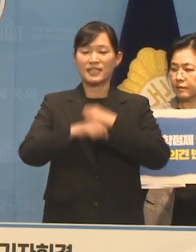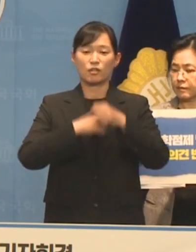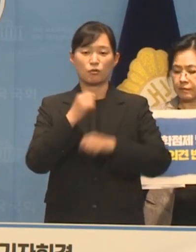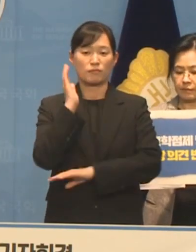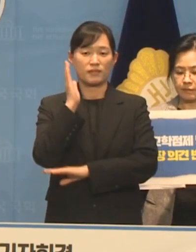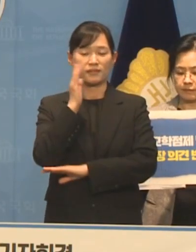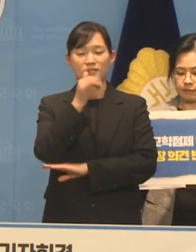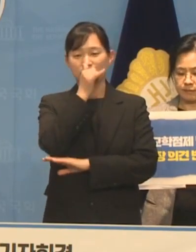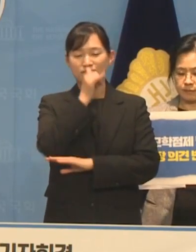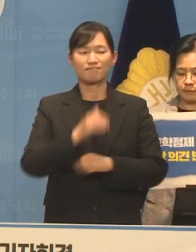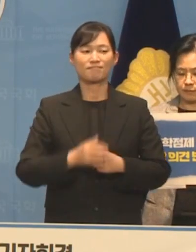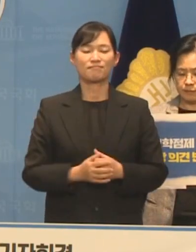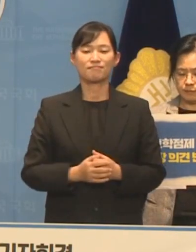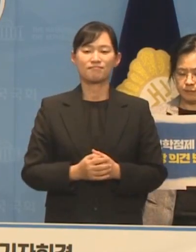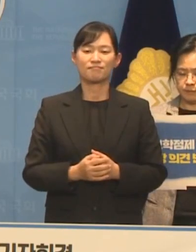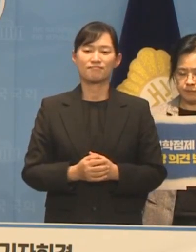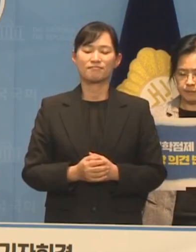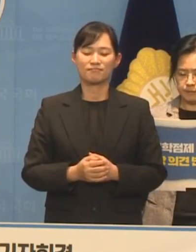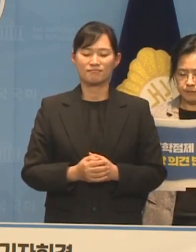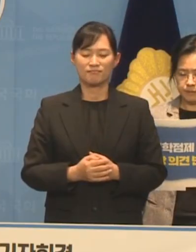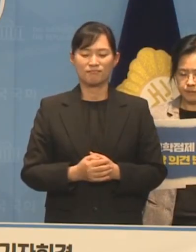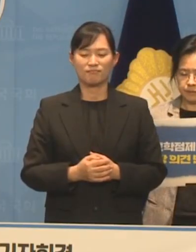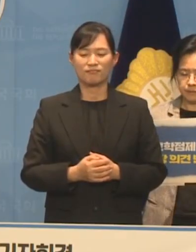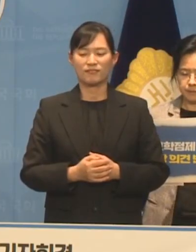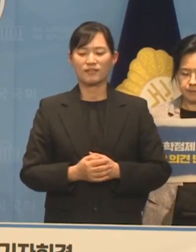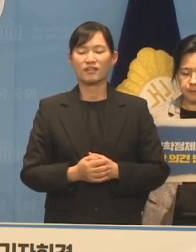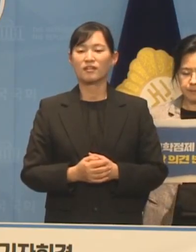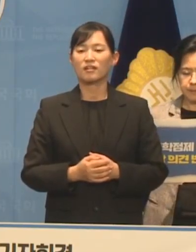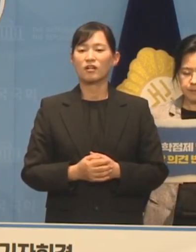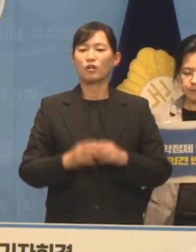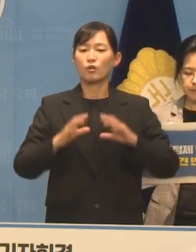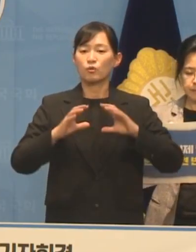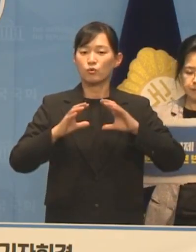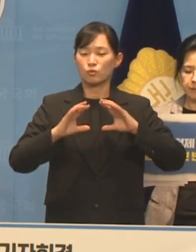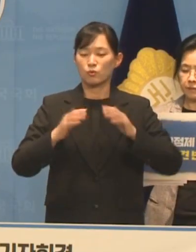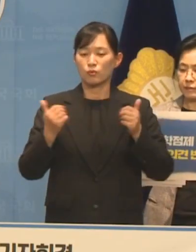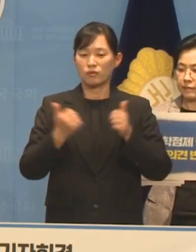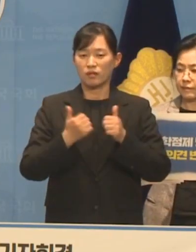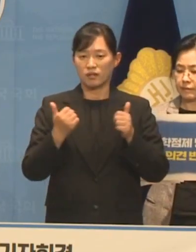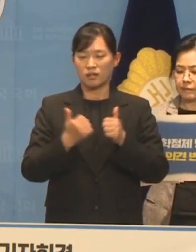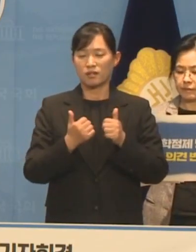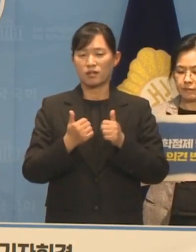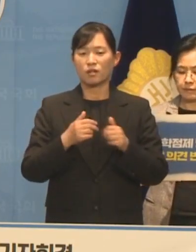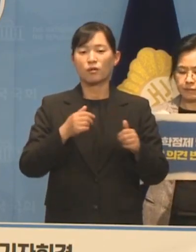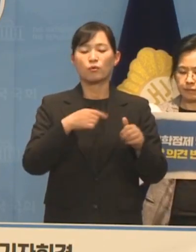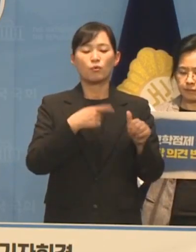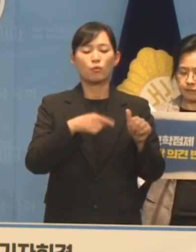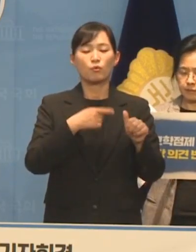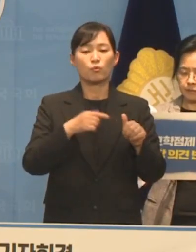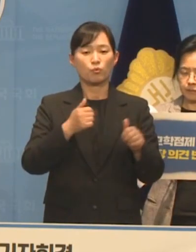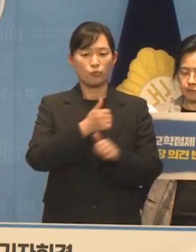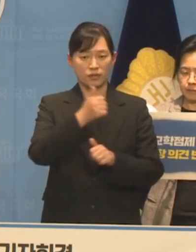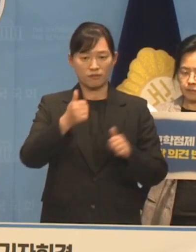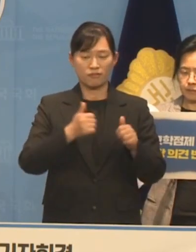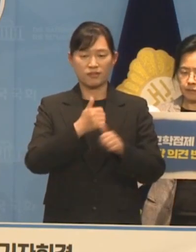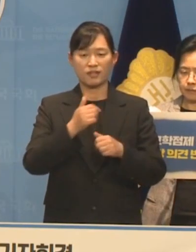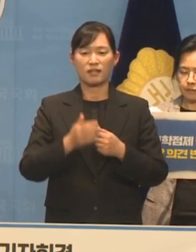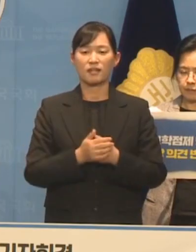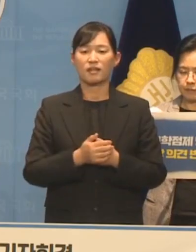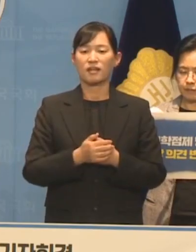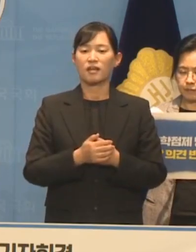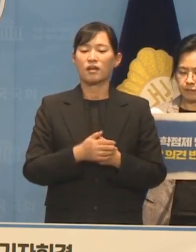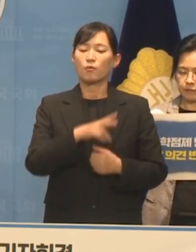발언도 있겠습니다. 이 기자회견에는 국회 교육위 김준혁, 문정복,